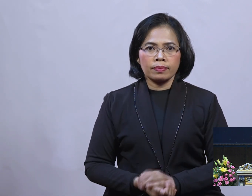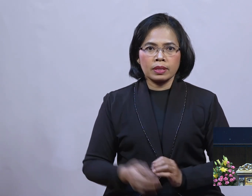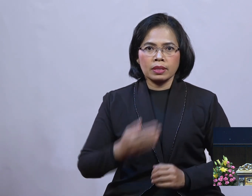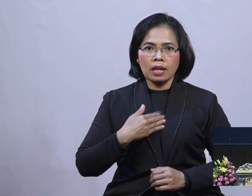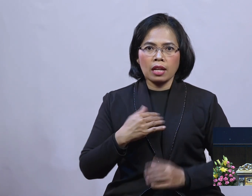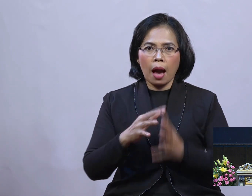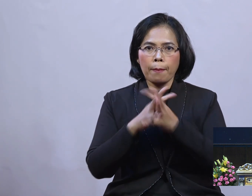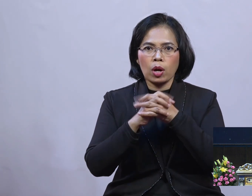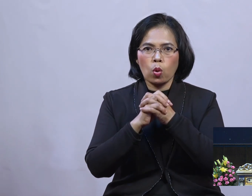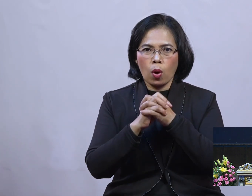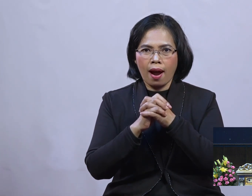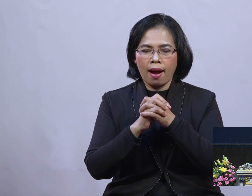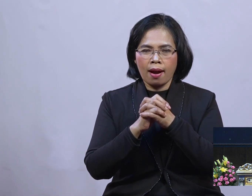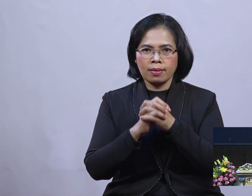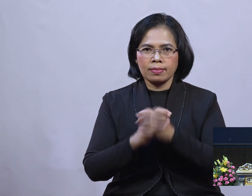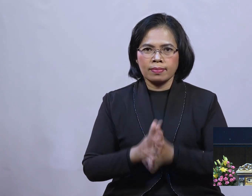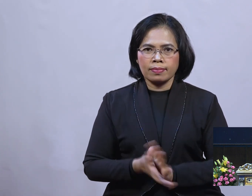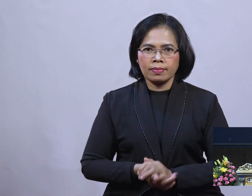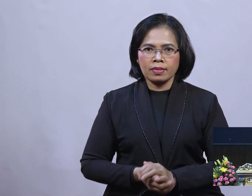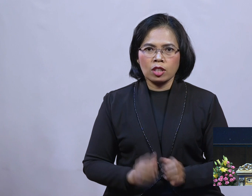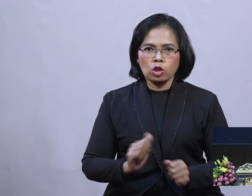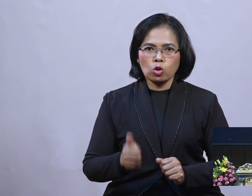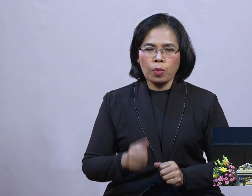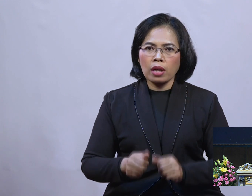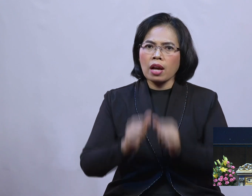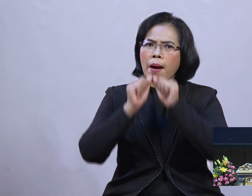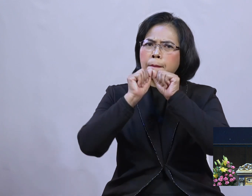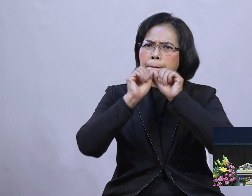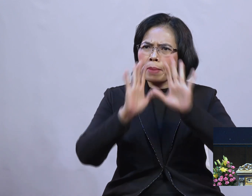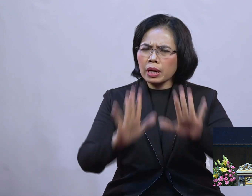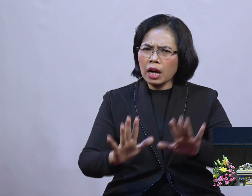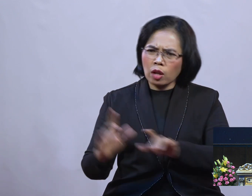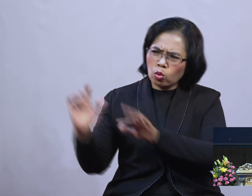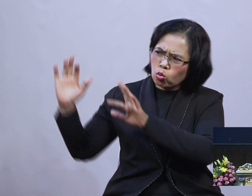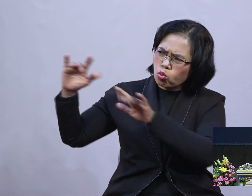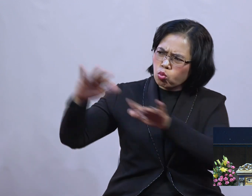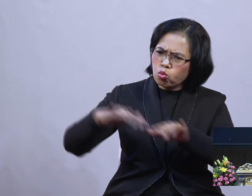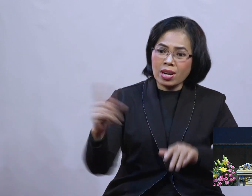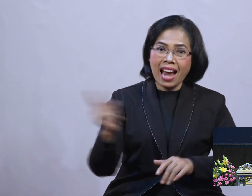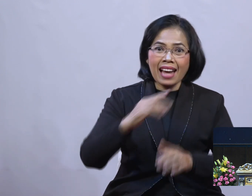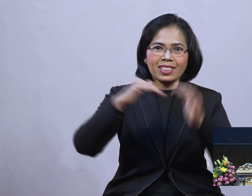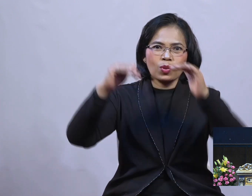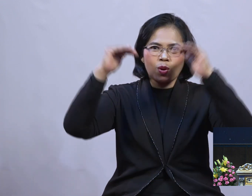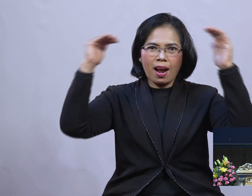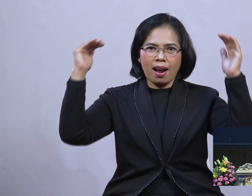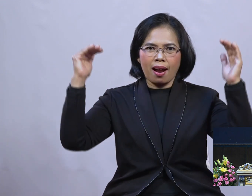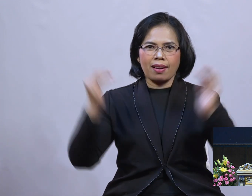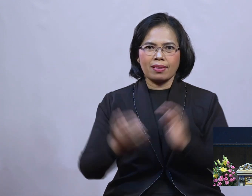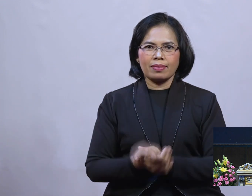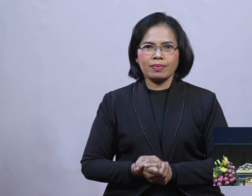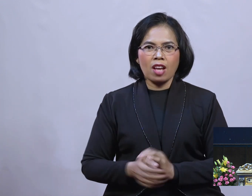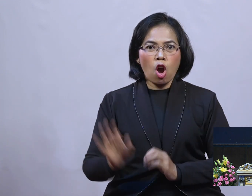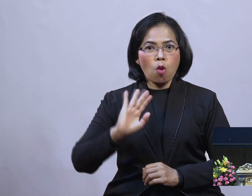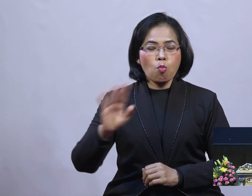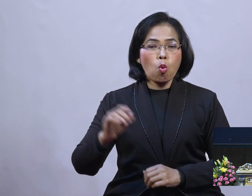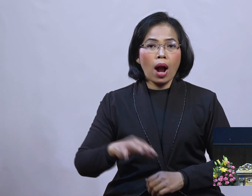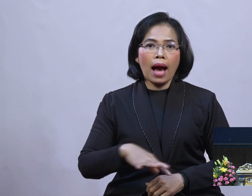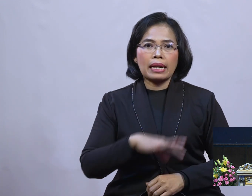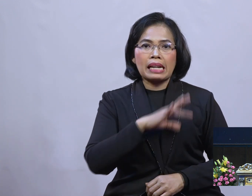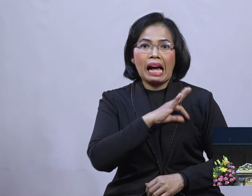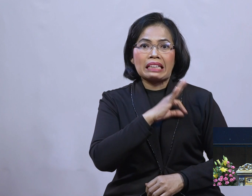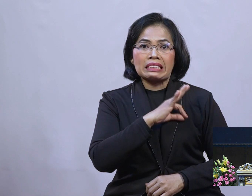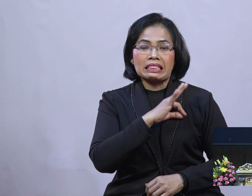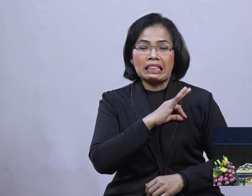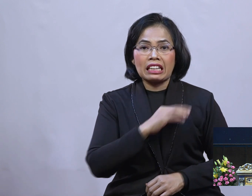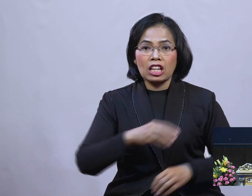Hai saya berdoa Hi speed berkat yang mengalir adalah berkat dari sort Hai bukan hasil